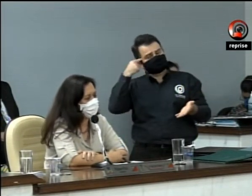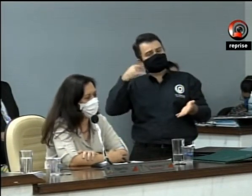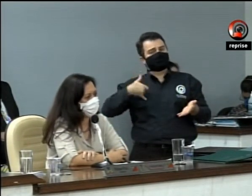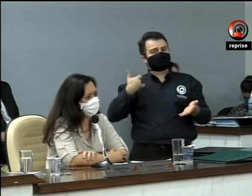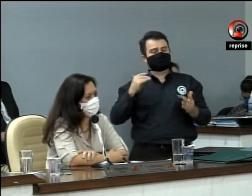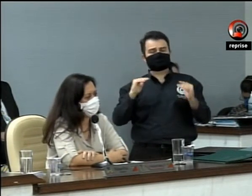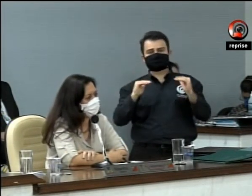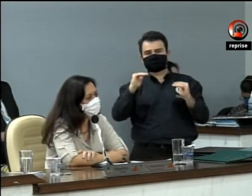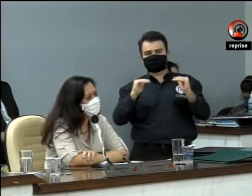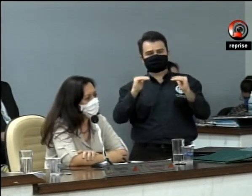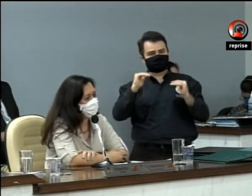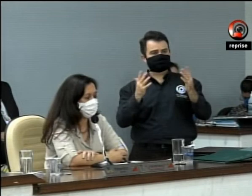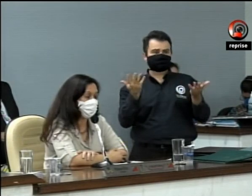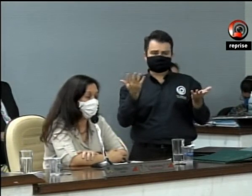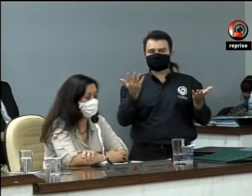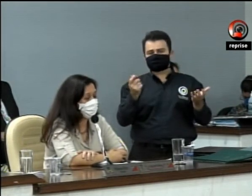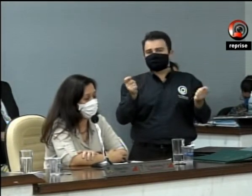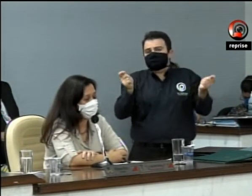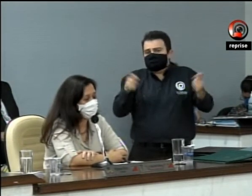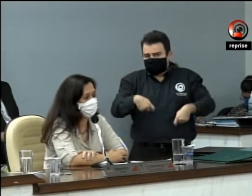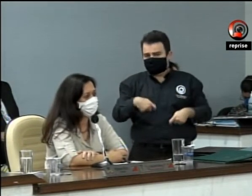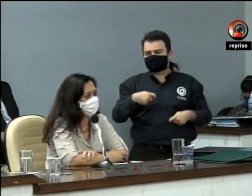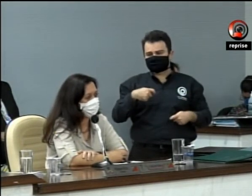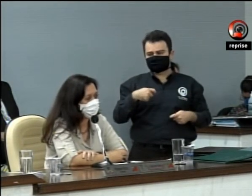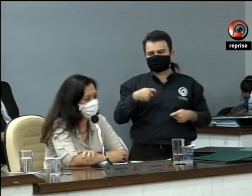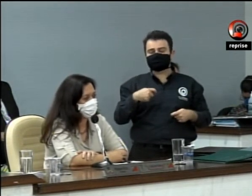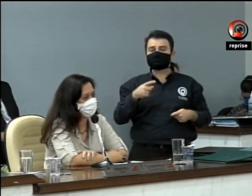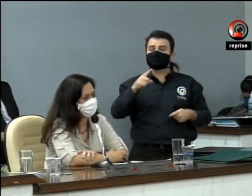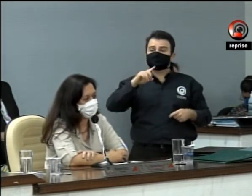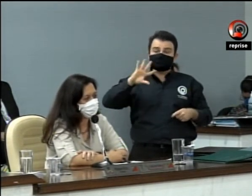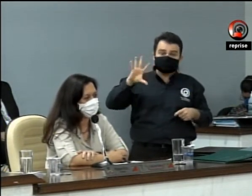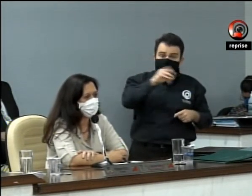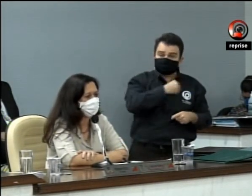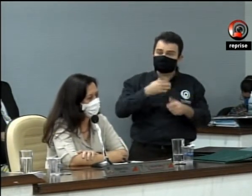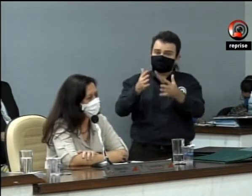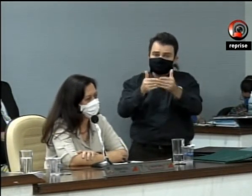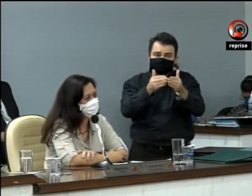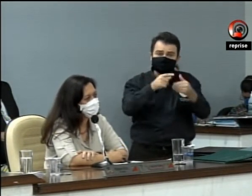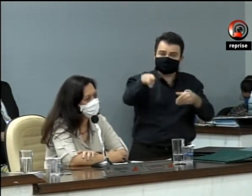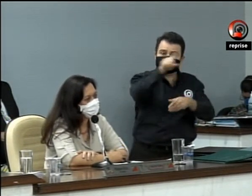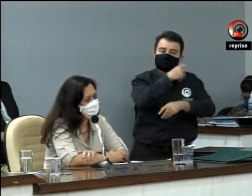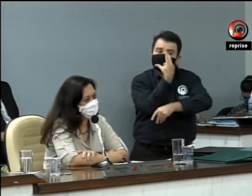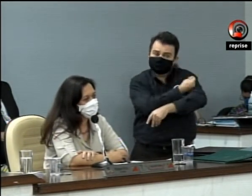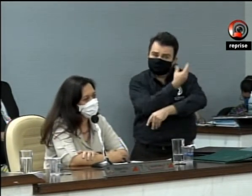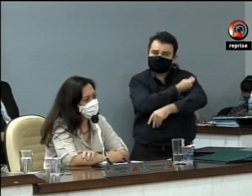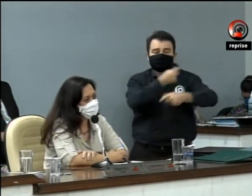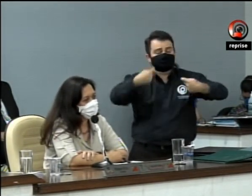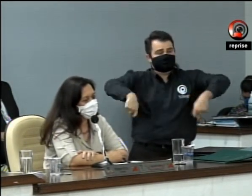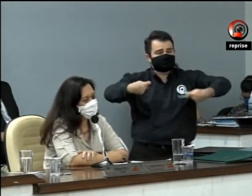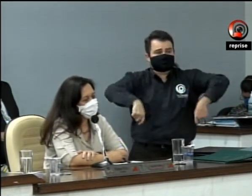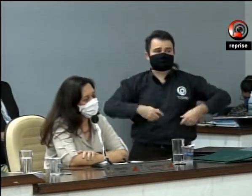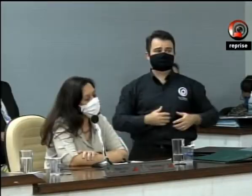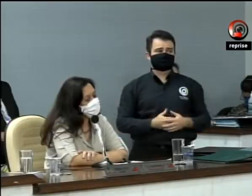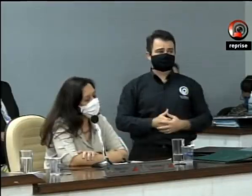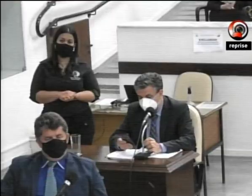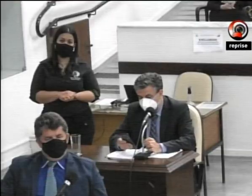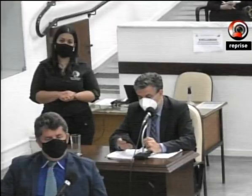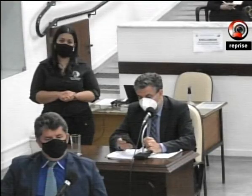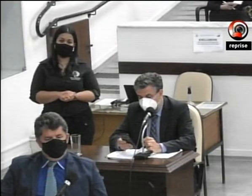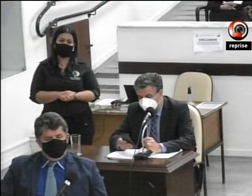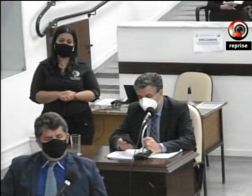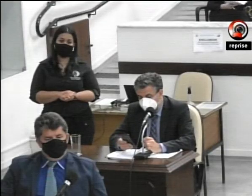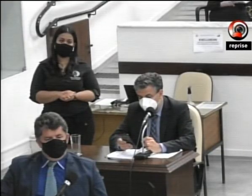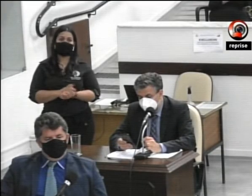a vacinação. Essa é uma coisa que nós estamos pedindo para todos os terceirizados na contratação. Já tem laudo sanitário da